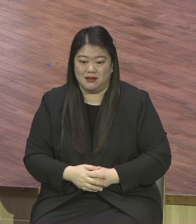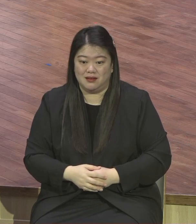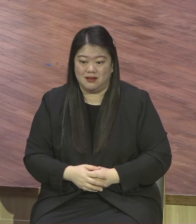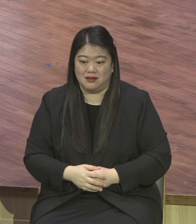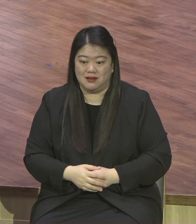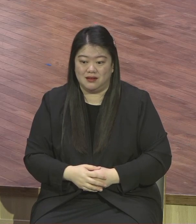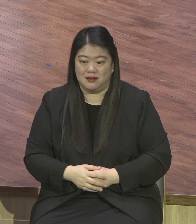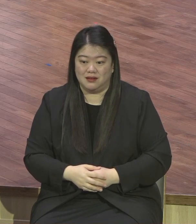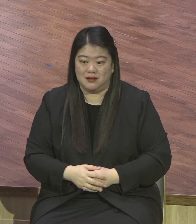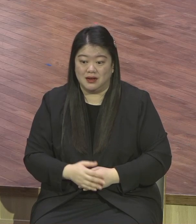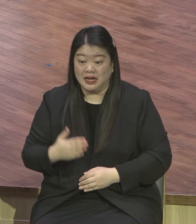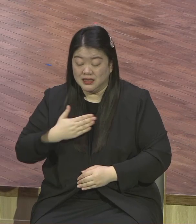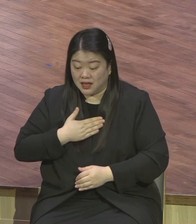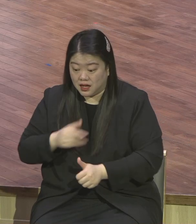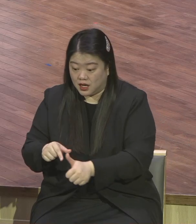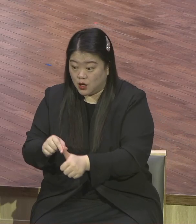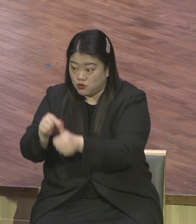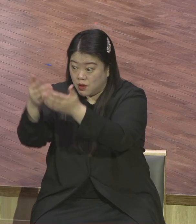불신자같이